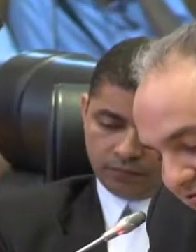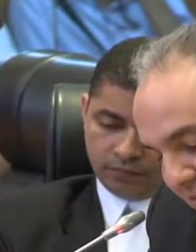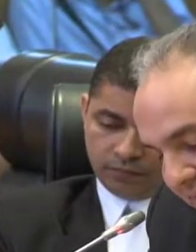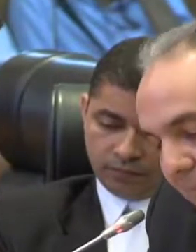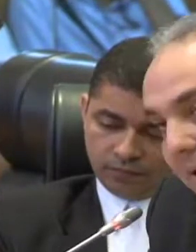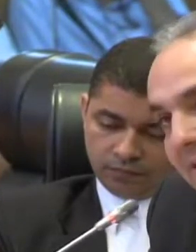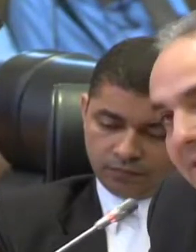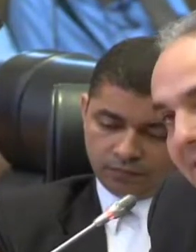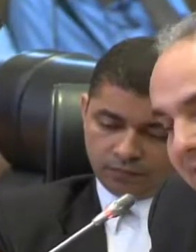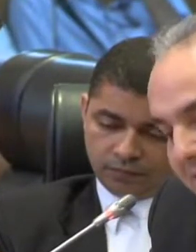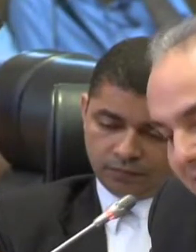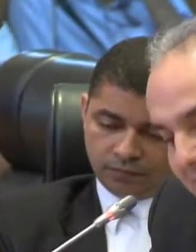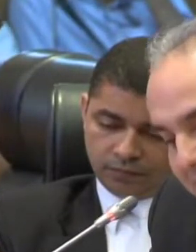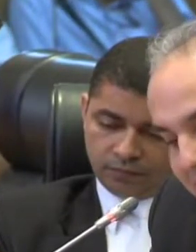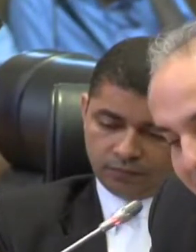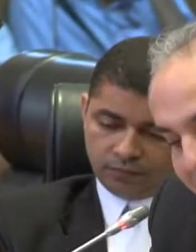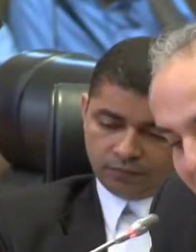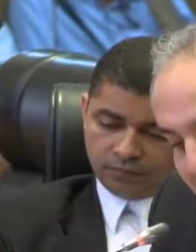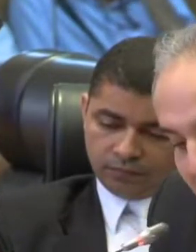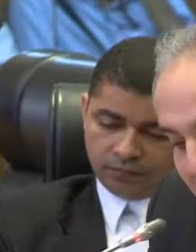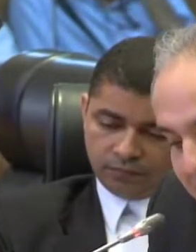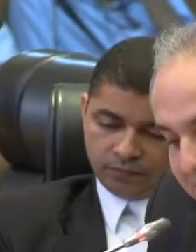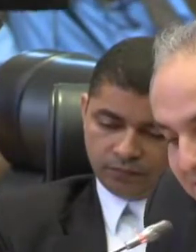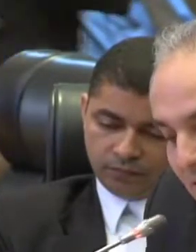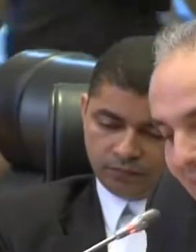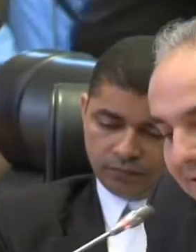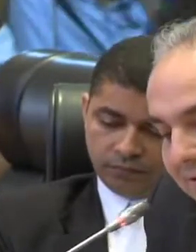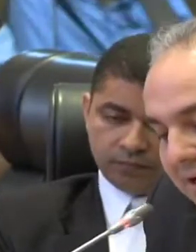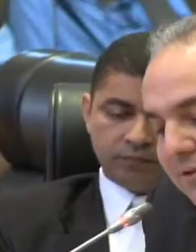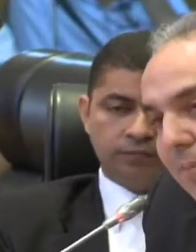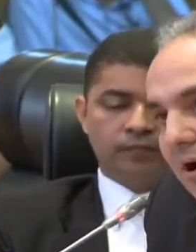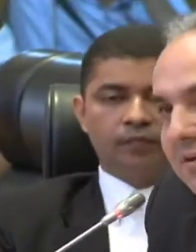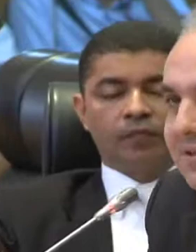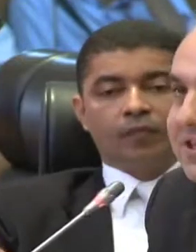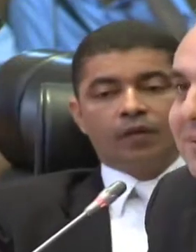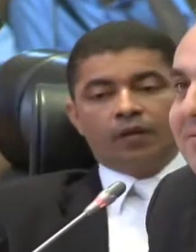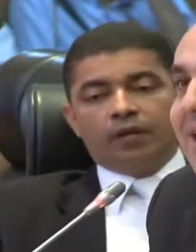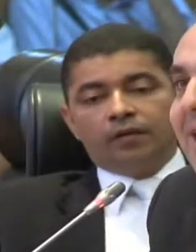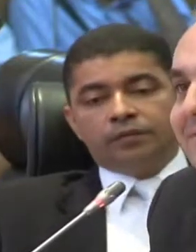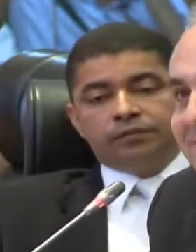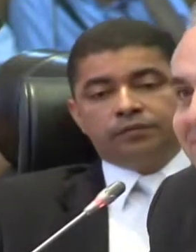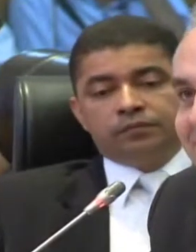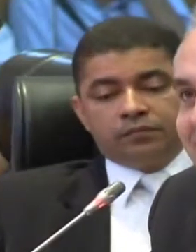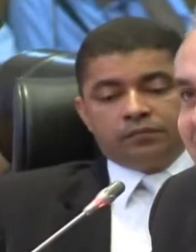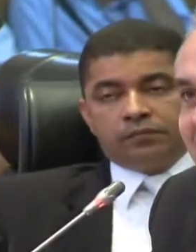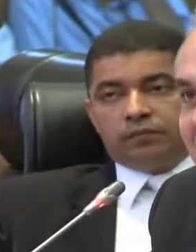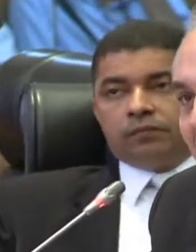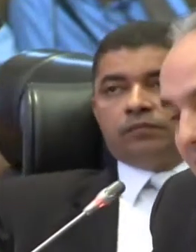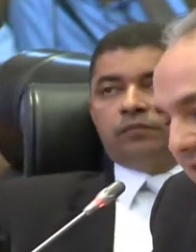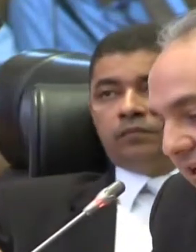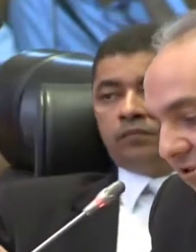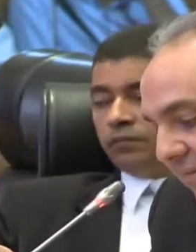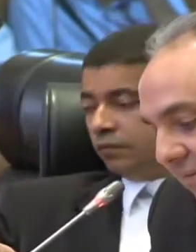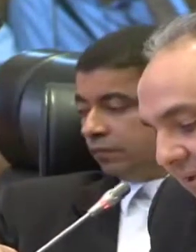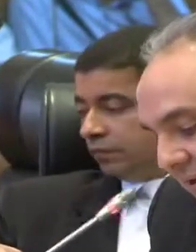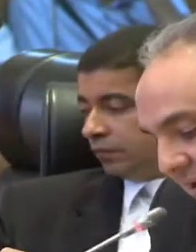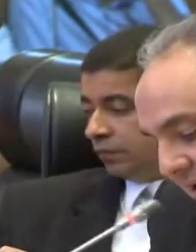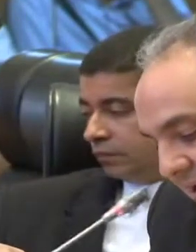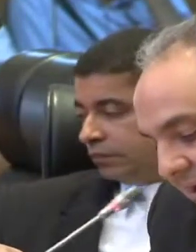entregam a região metropolitana da Grande São Luís. Inciso 4º, transporte e sistema viário. Ou